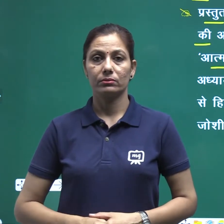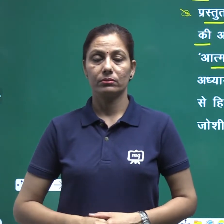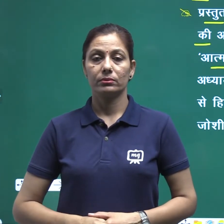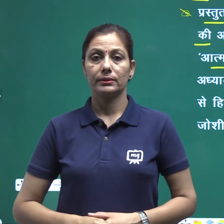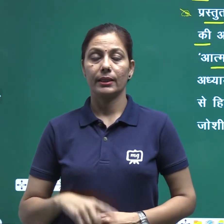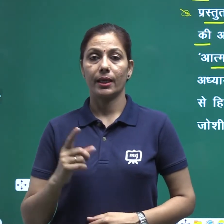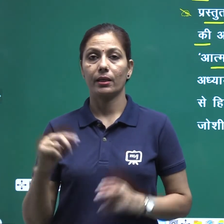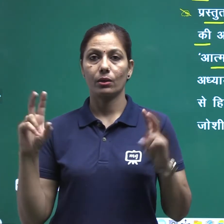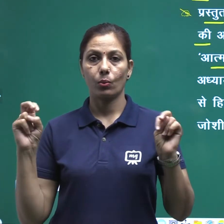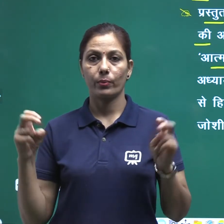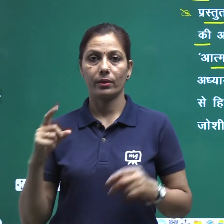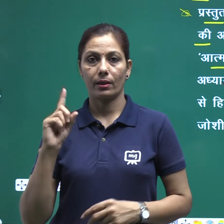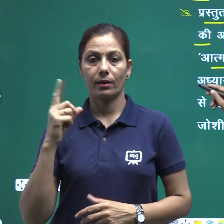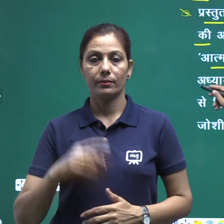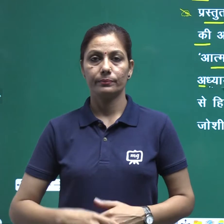का एक अध्याय है।